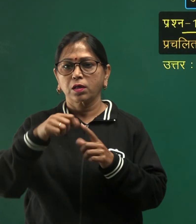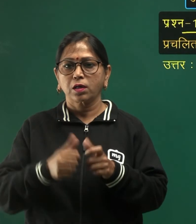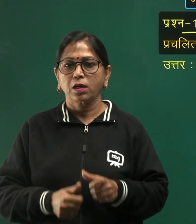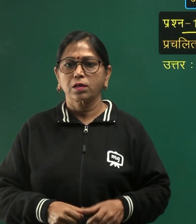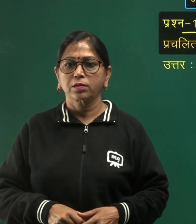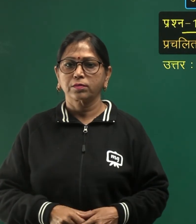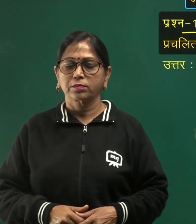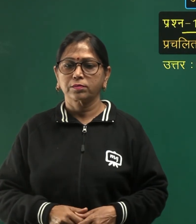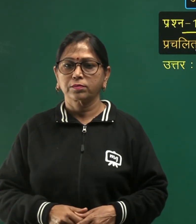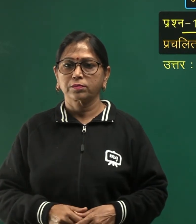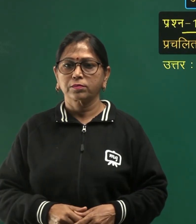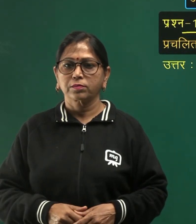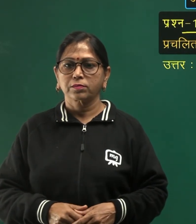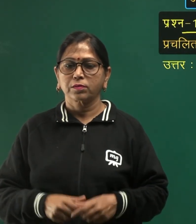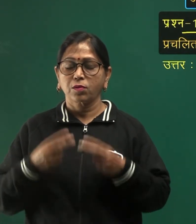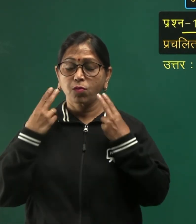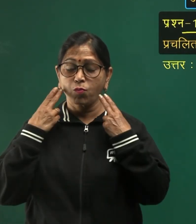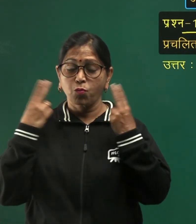यौगिक का